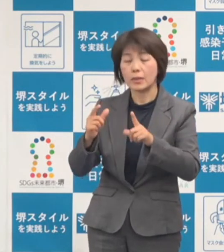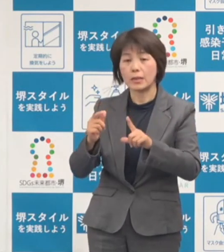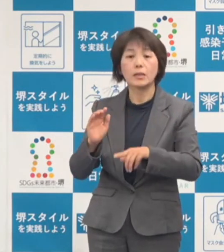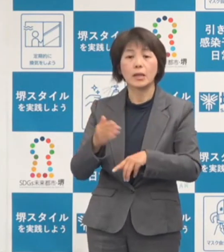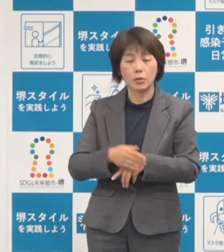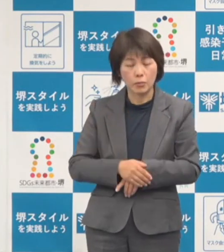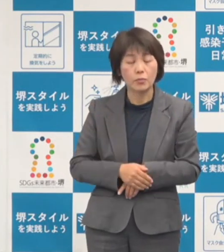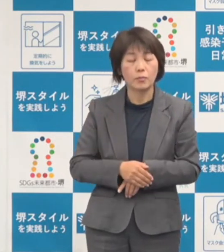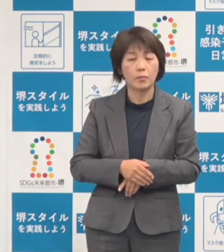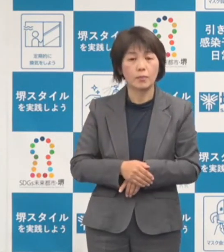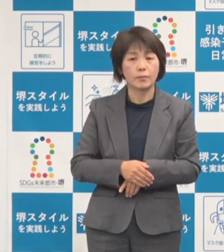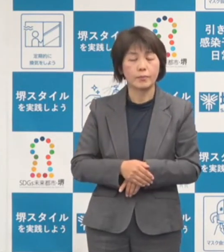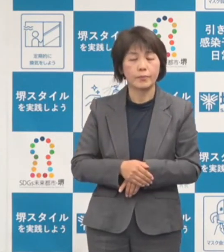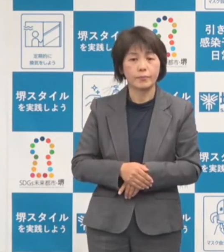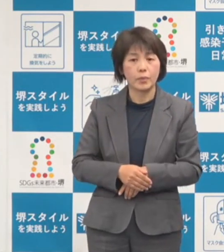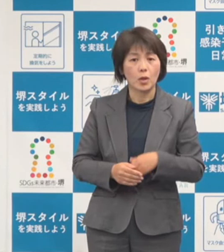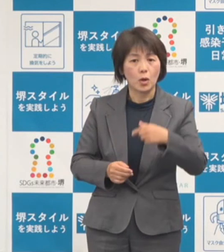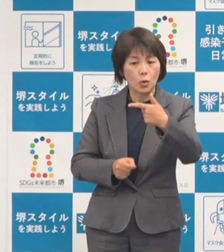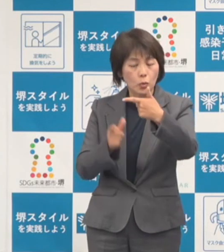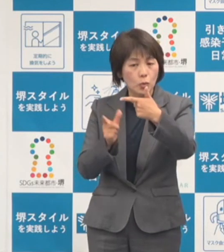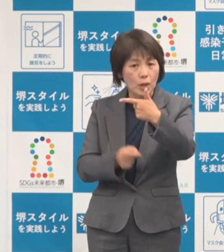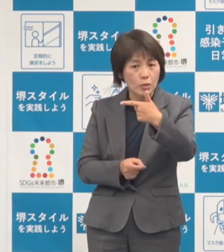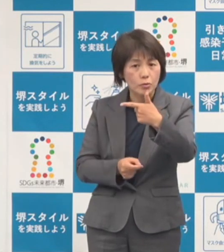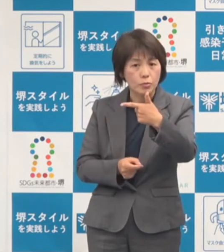6月までのこの2ヶ月間、